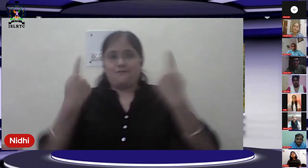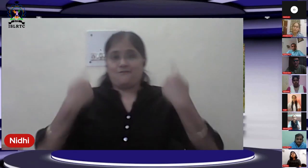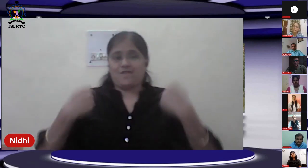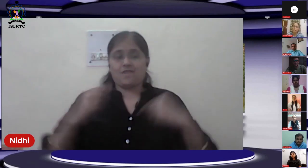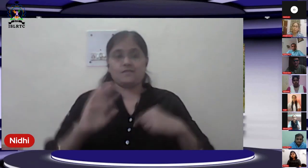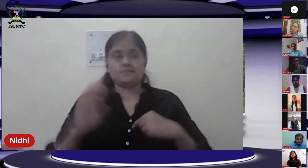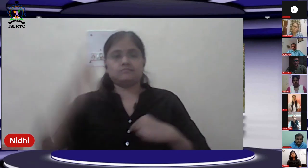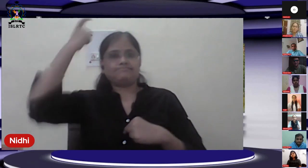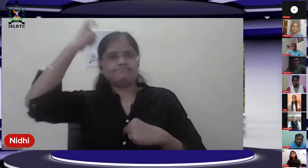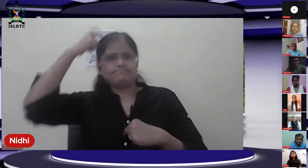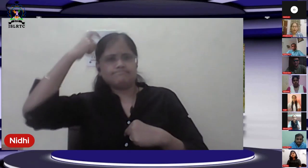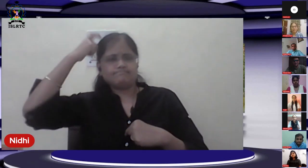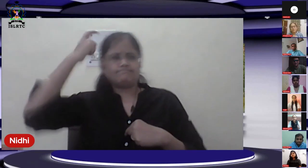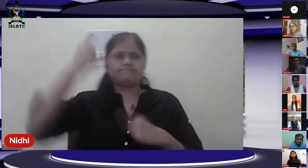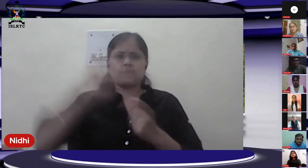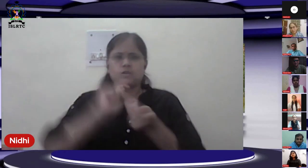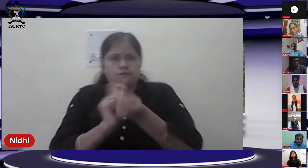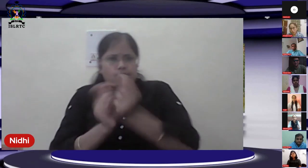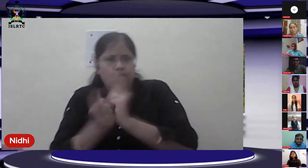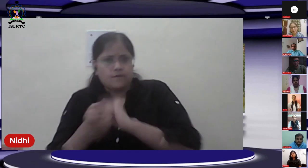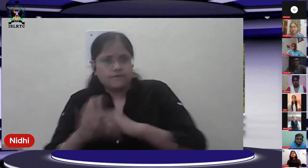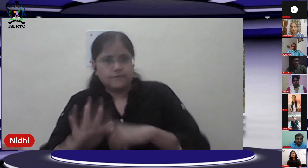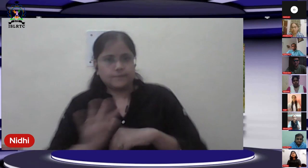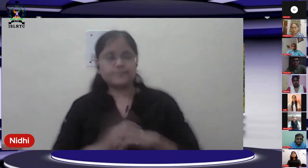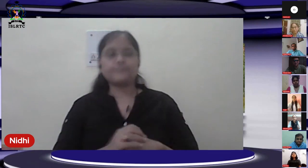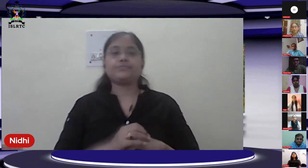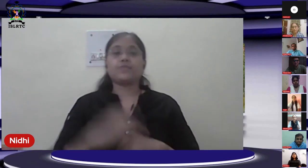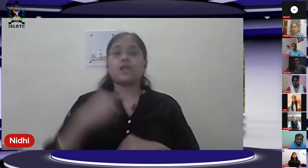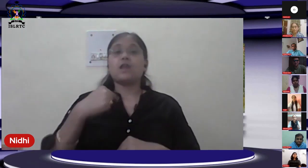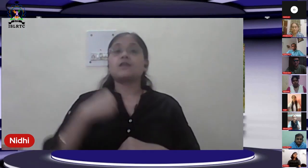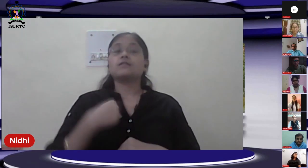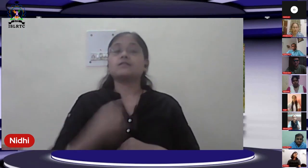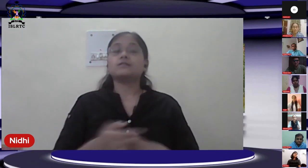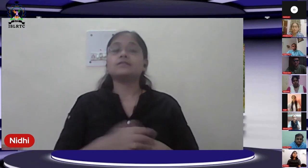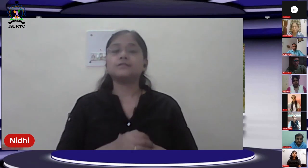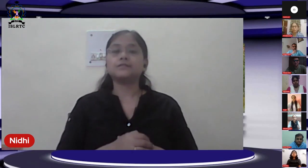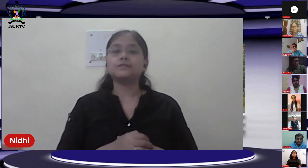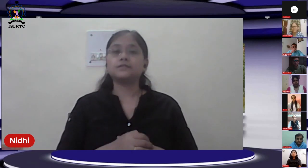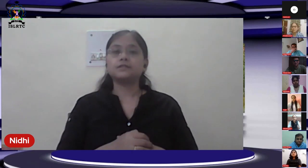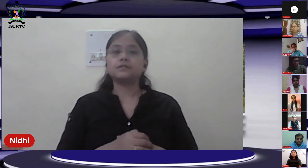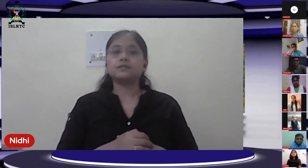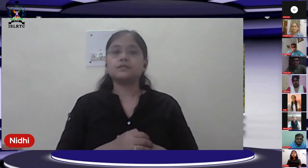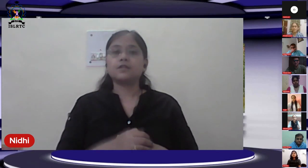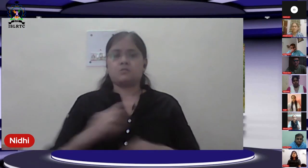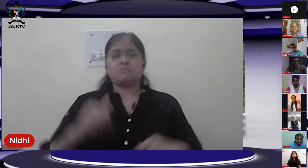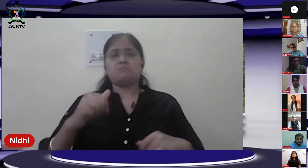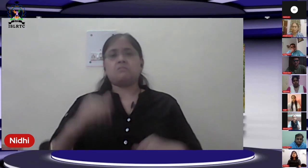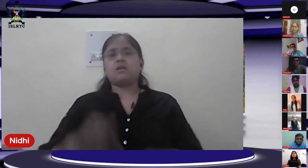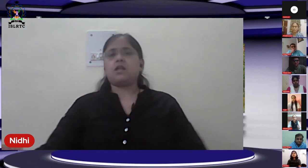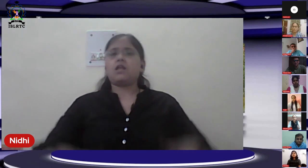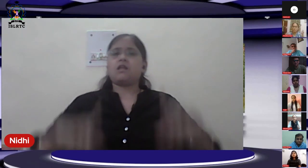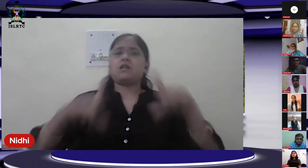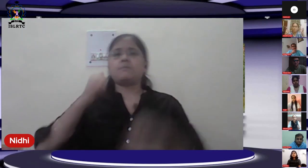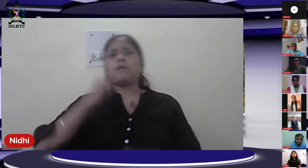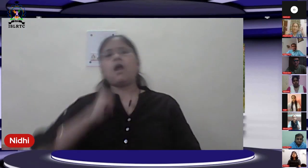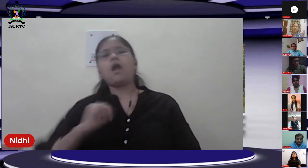भी। और आज का जो हमारा लाइफ स्टाइल हो गया है, सबको पता है, सबको एक